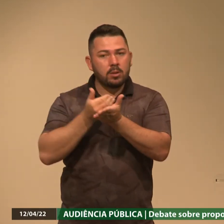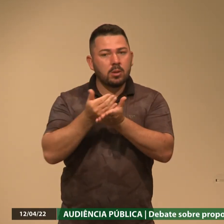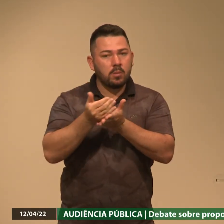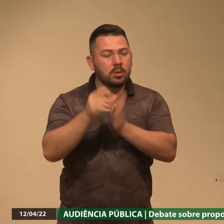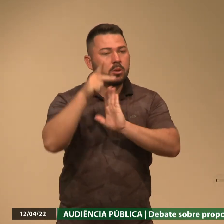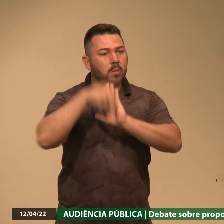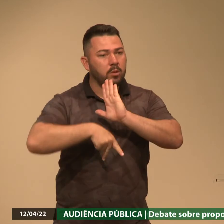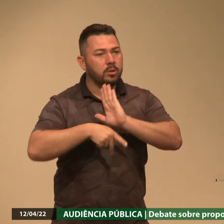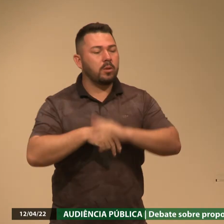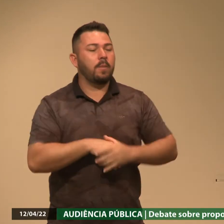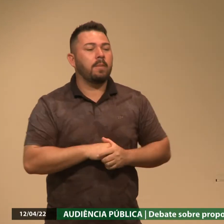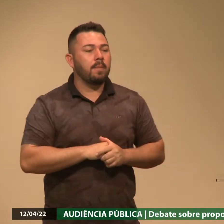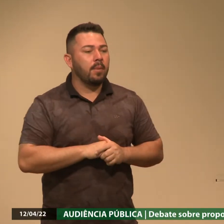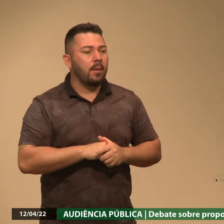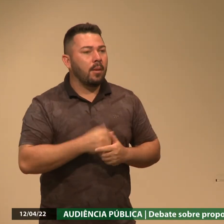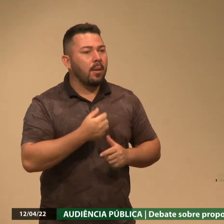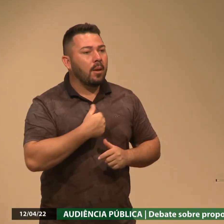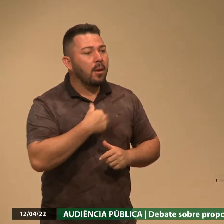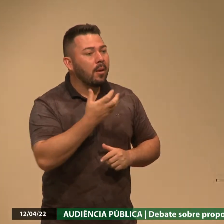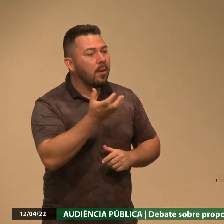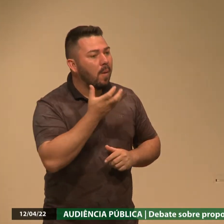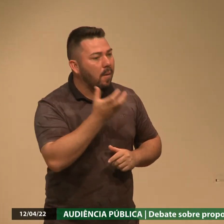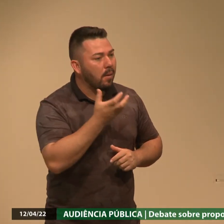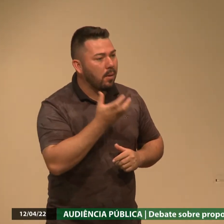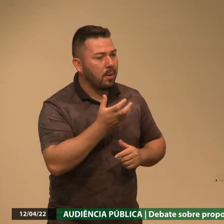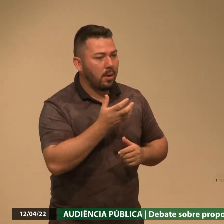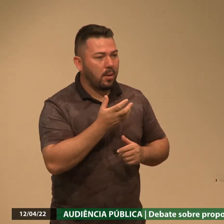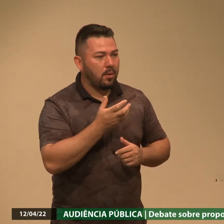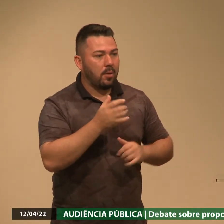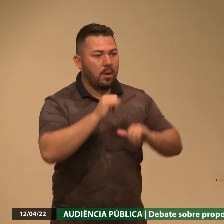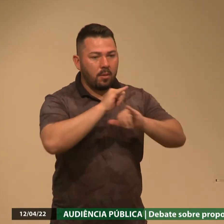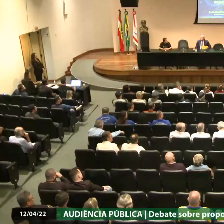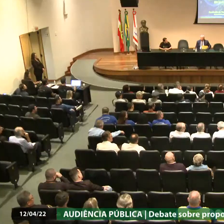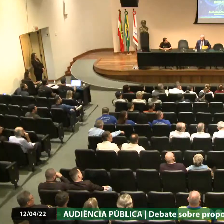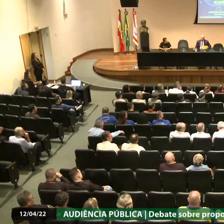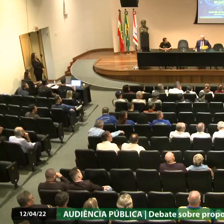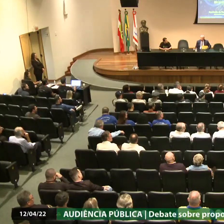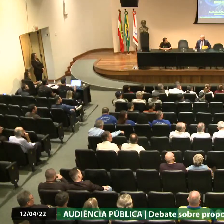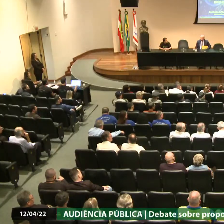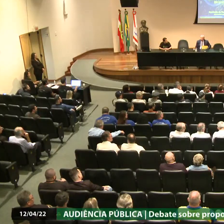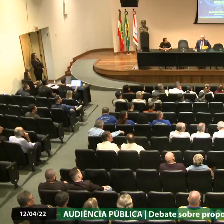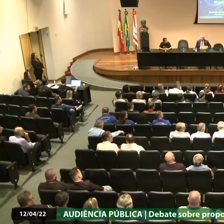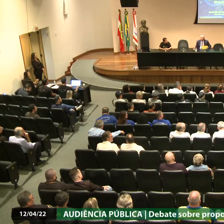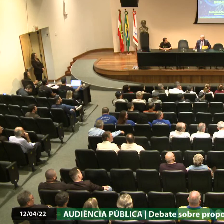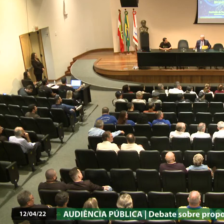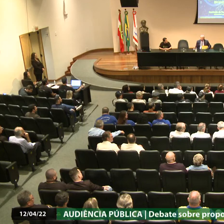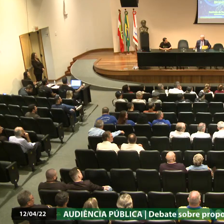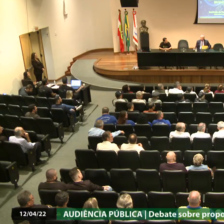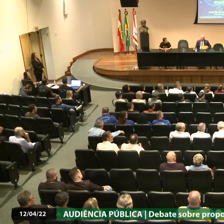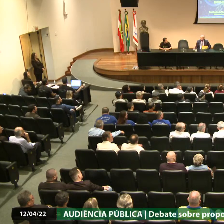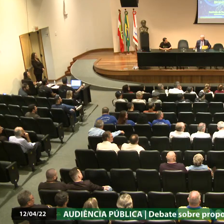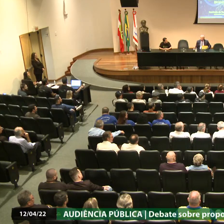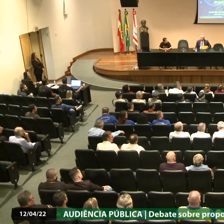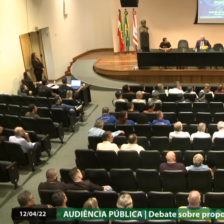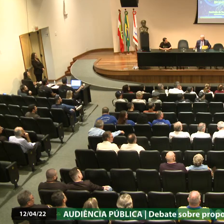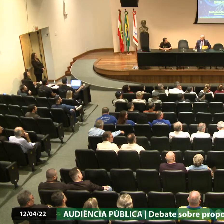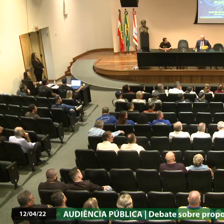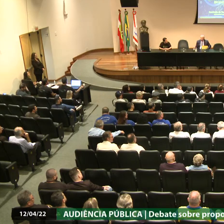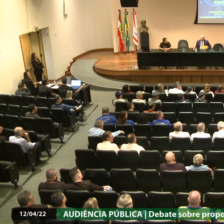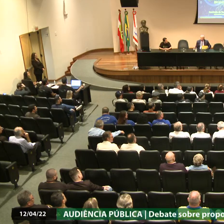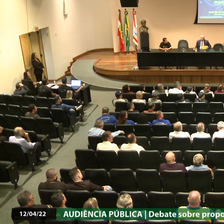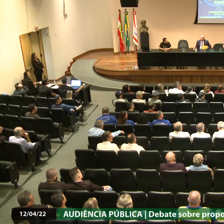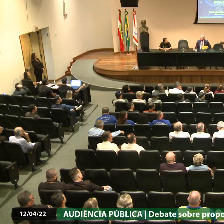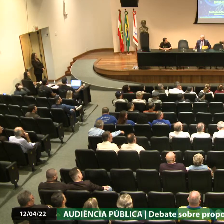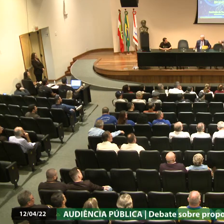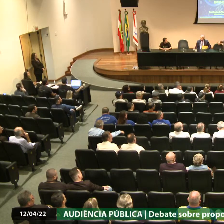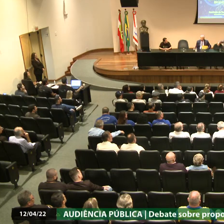ativo eu quero dar uma excelente notícias uma notícia para os senhores também nos meus